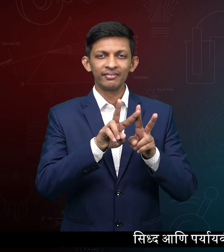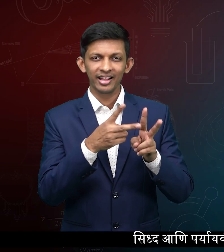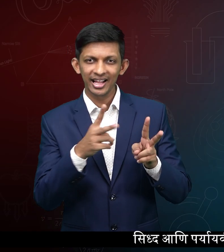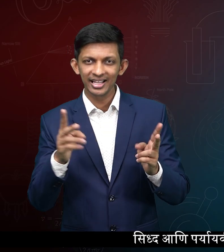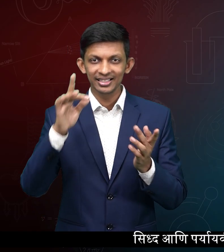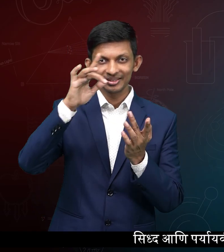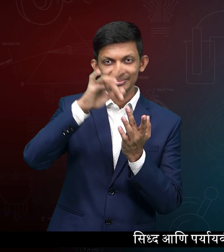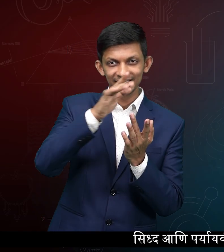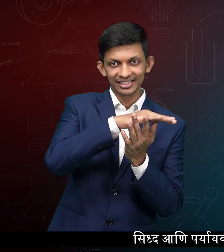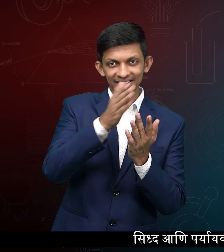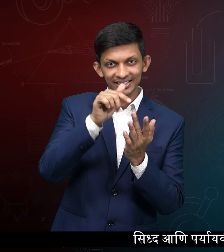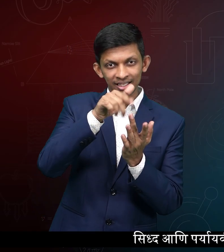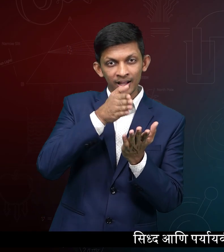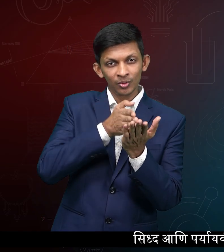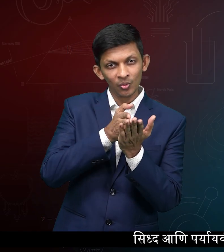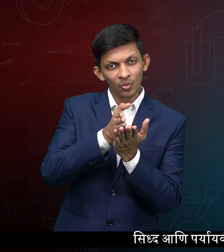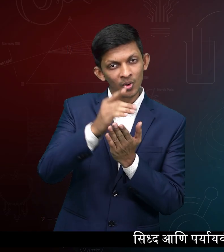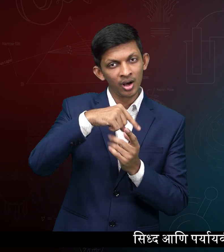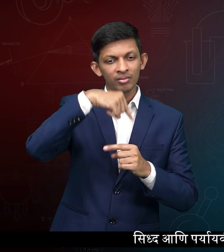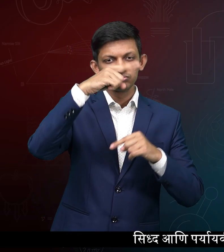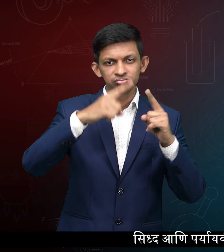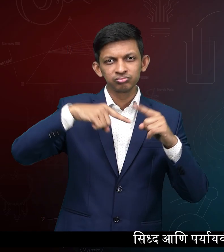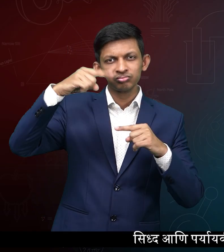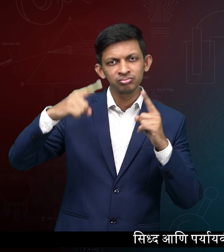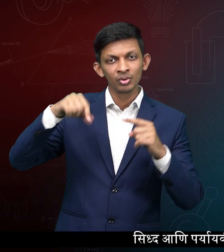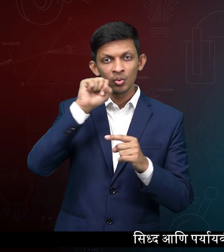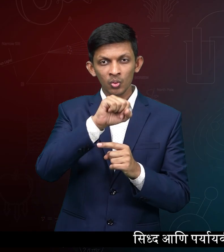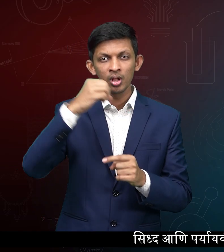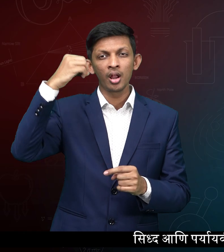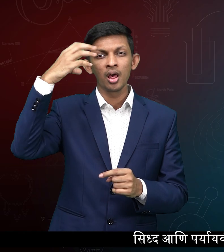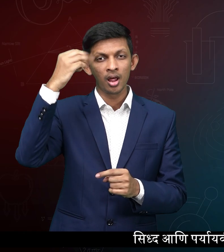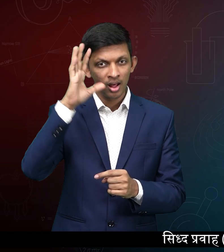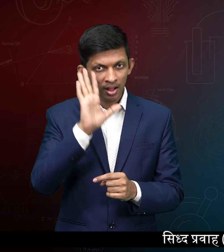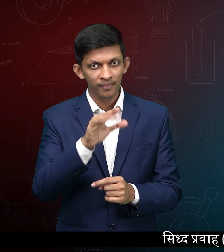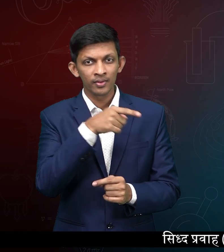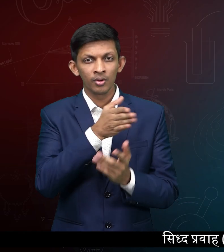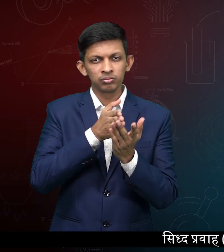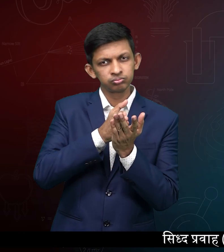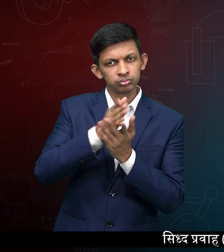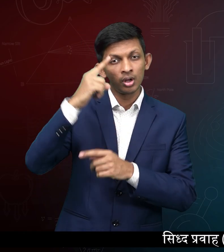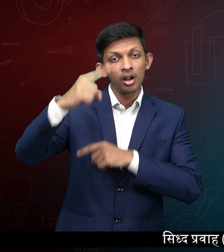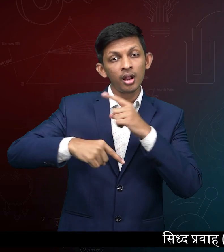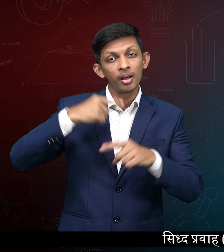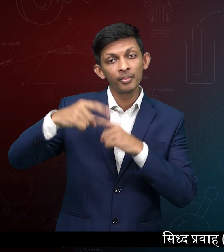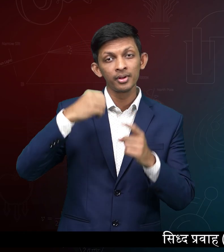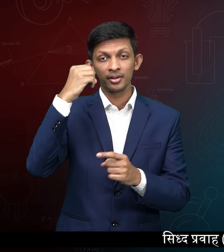सिद्ध आणि पर्यायी विद्युत प्रवाहातील मुख्य फरक म्हणजे सिद्ध प्रवाह DC नेहमी एकाच दिशेने